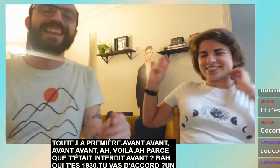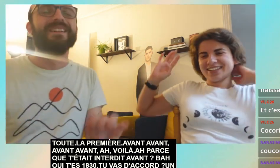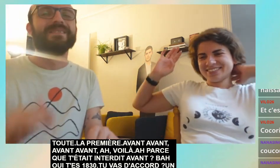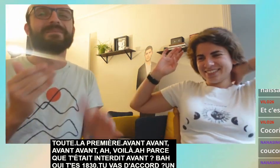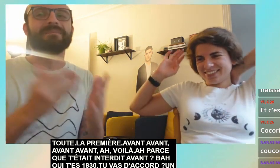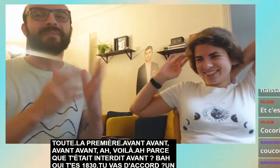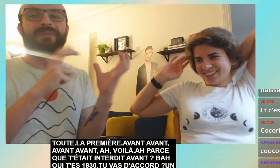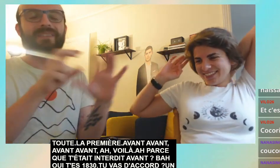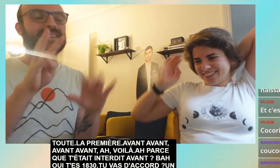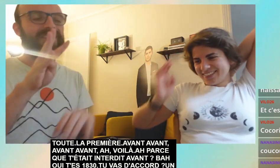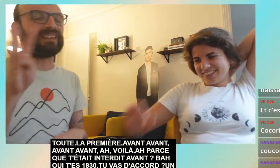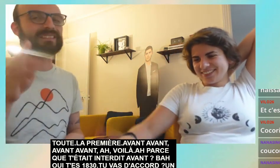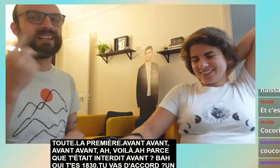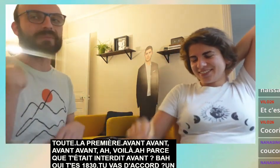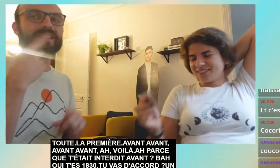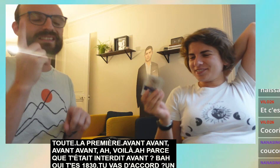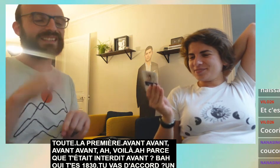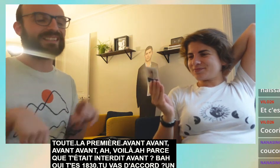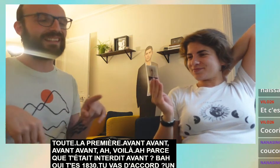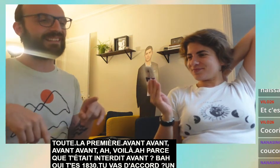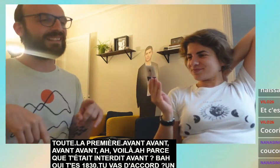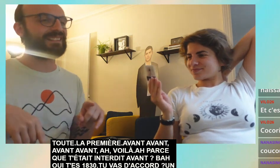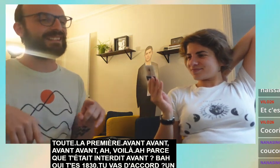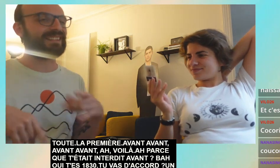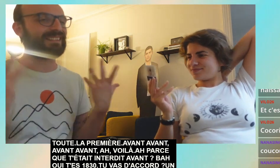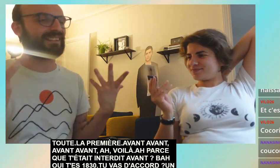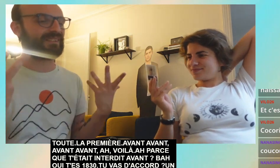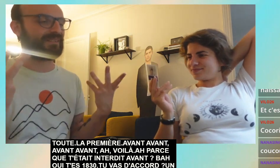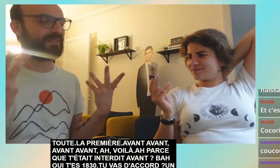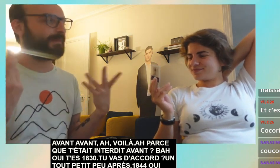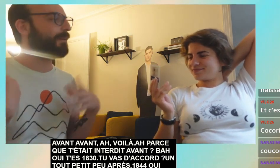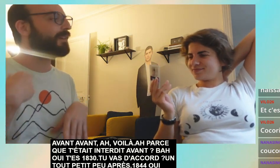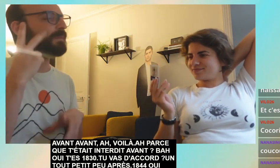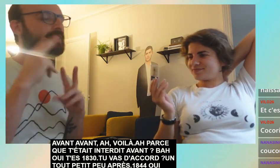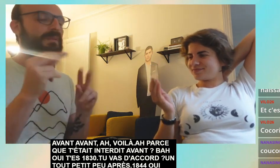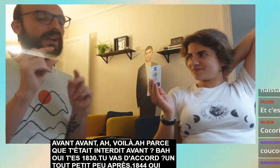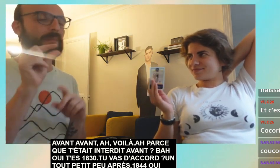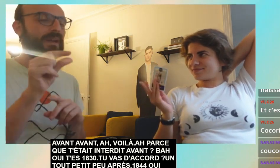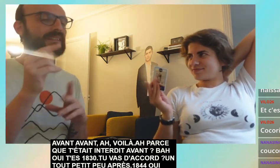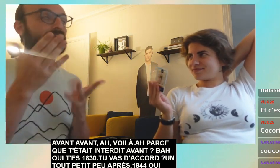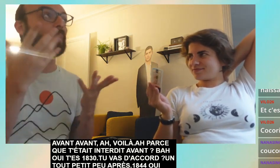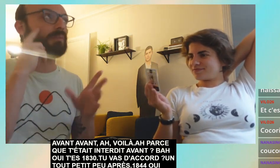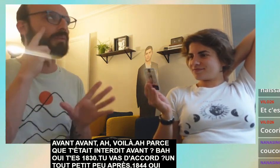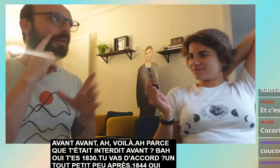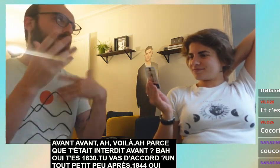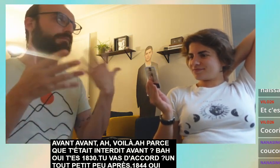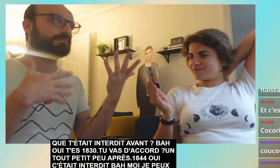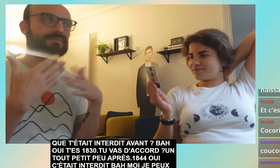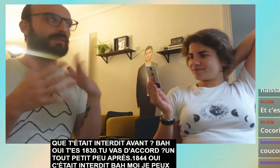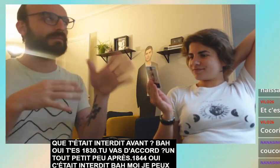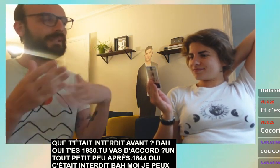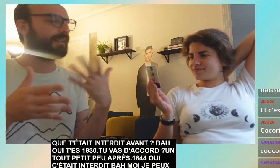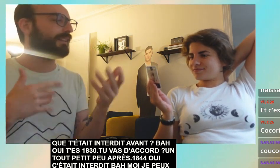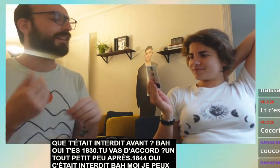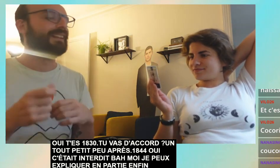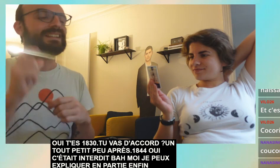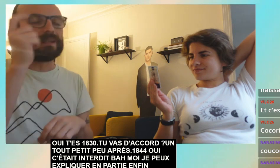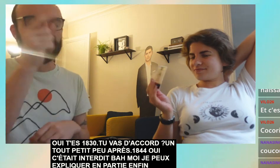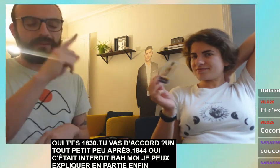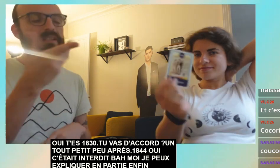44? 1844, oui, c'était interdit. Bah, moi, je peux expliquer en partie, enfin, pourquoi. Non, mais c'est pas logique,